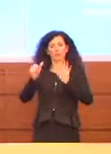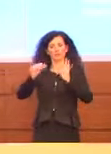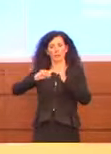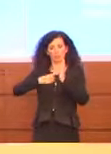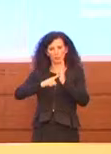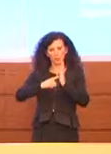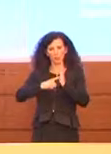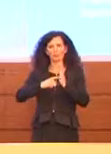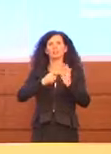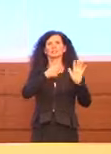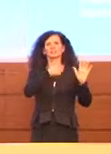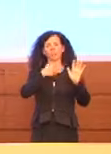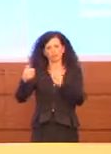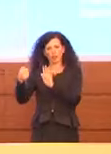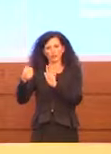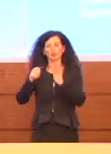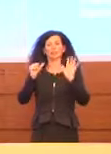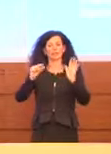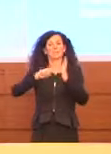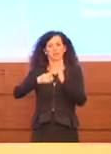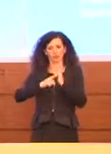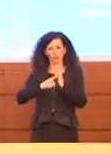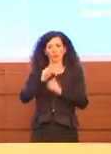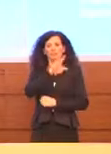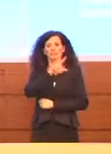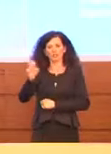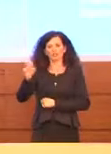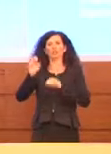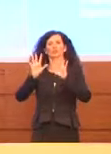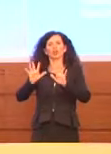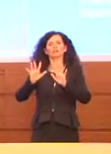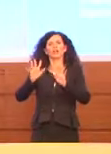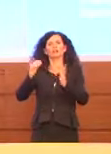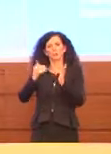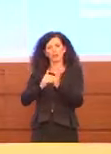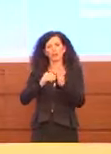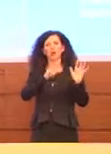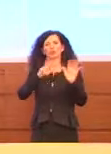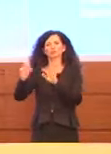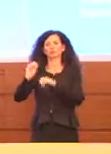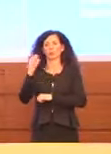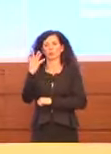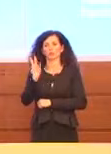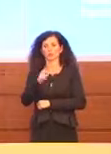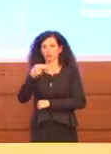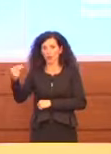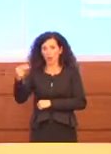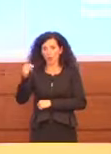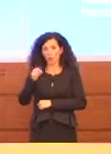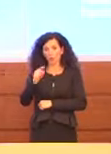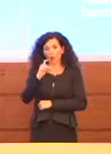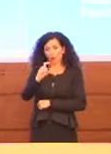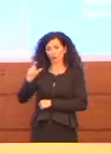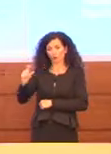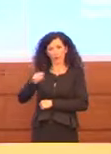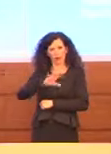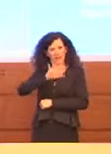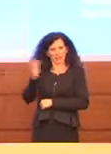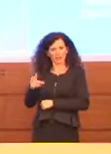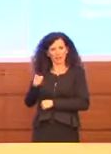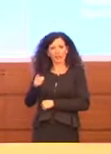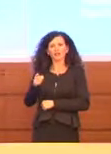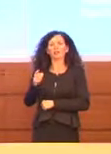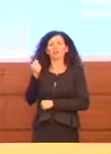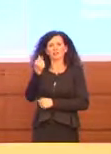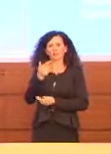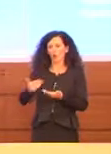treni se c'è 6 milioni 310mila e 815 euro sono le risorse che abbiamo